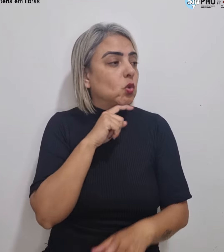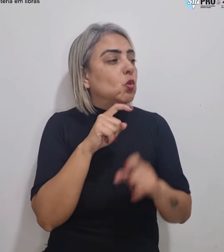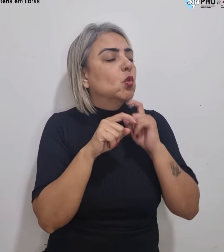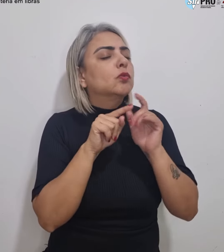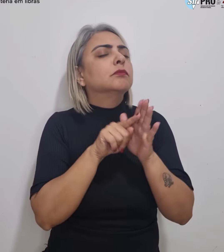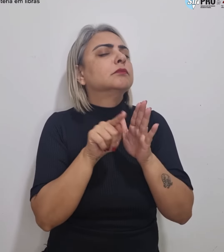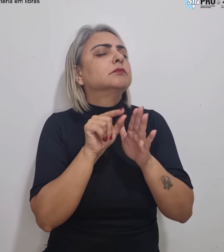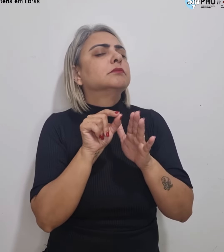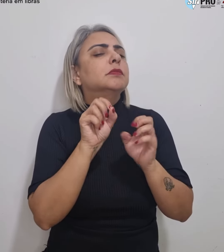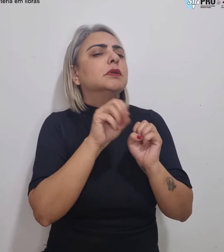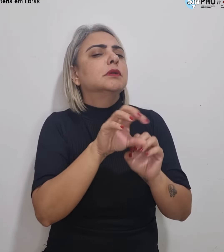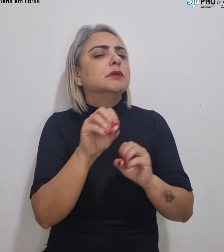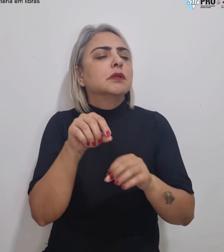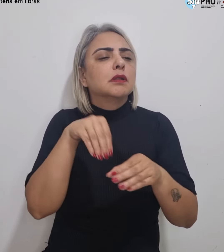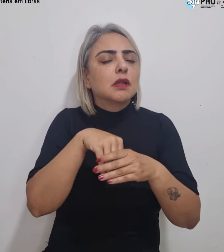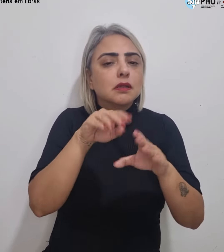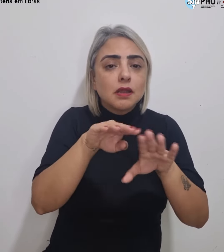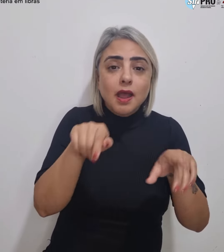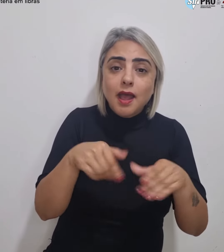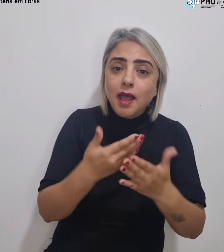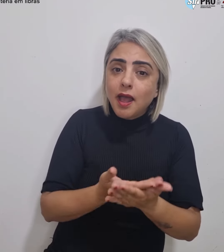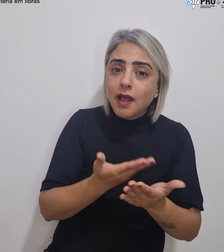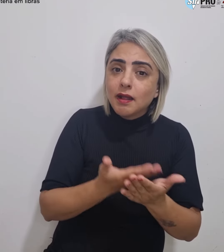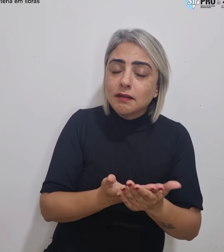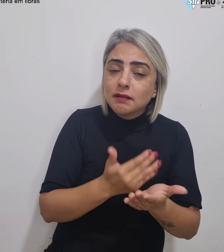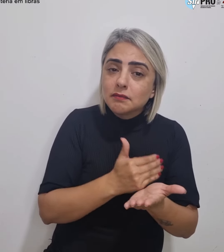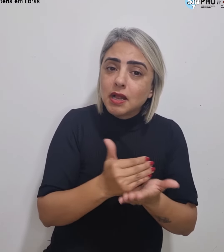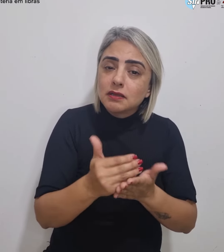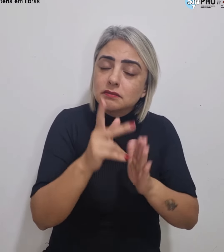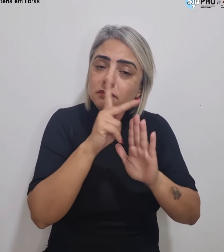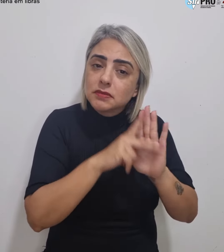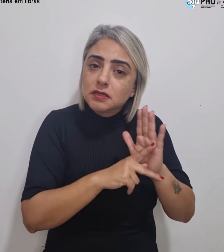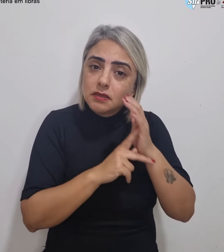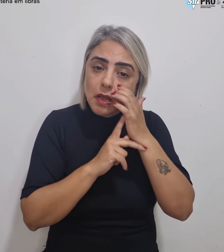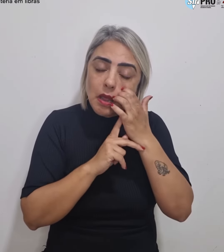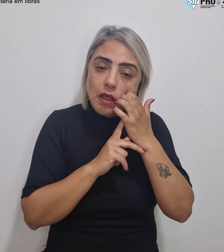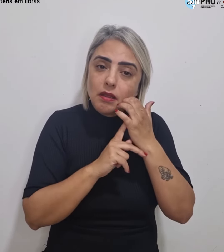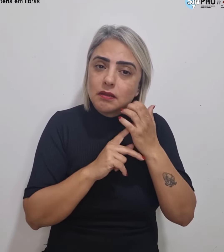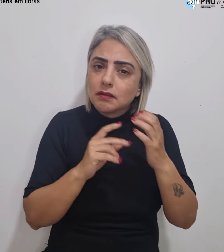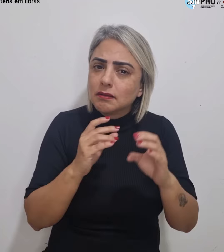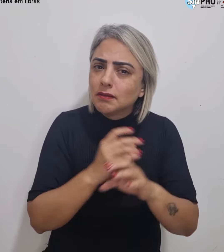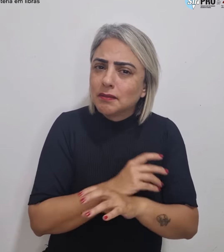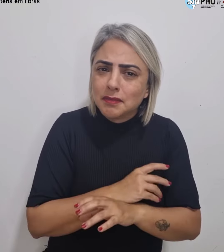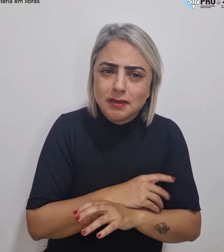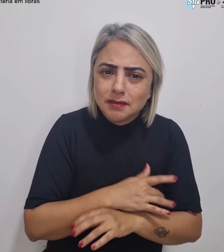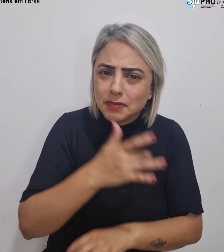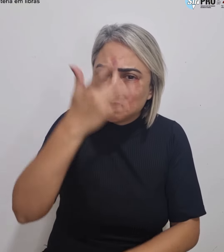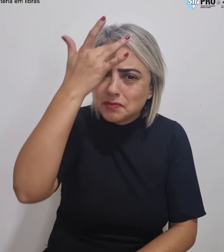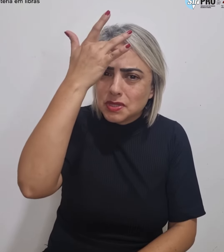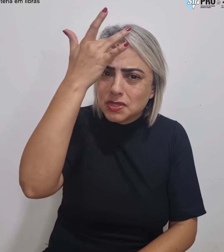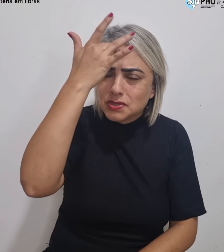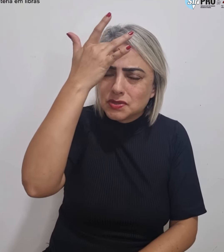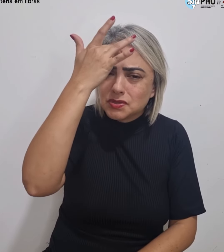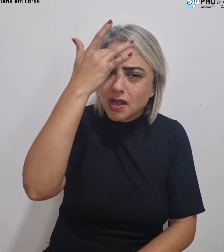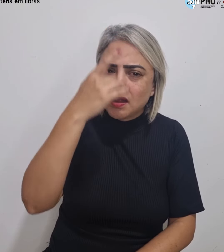ensinamos em sala de aula. A partir de projetos completamente descabidos, insinuam que